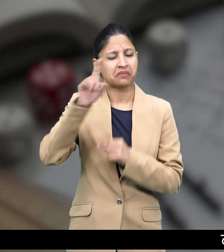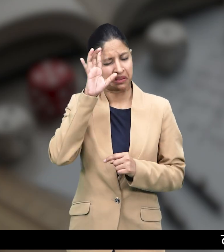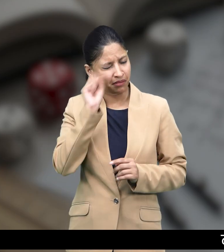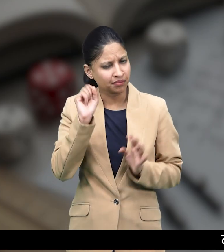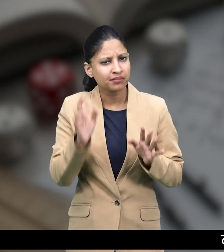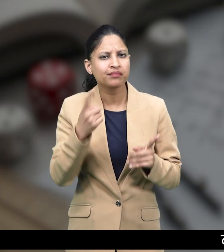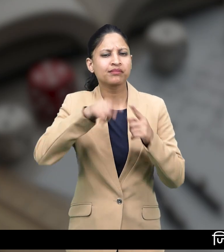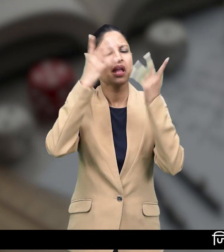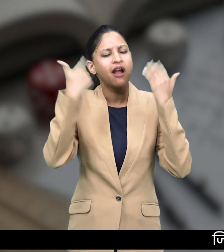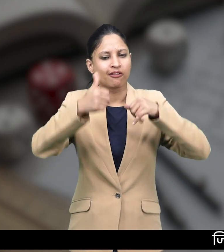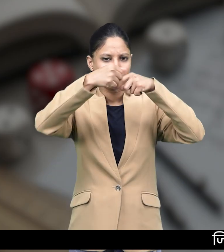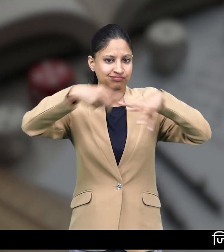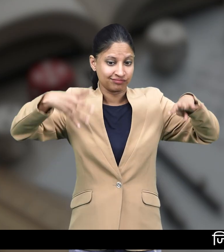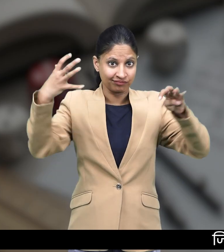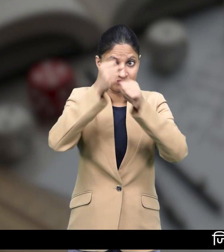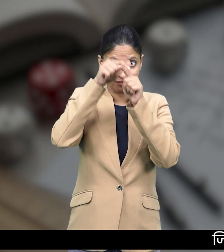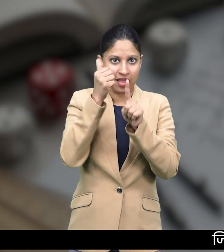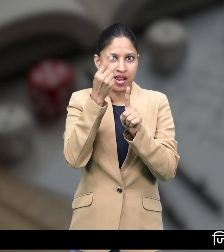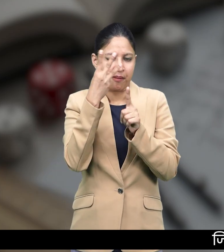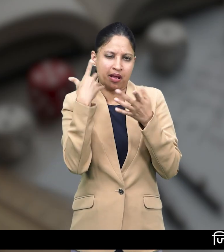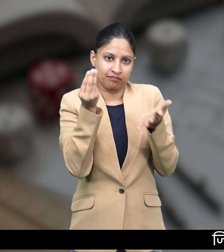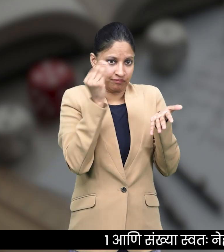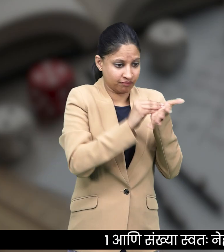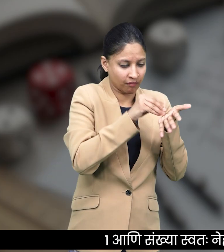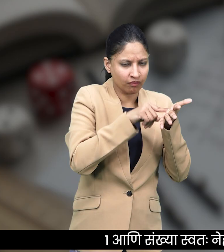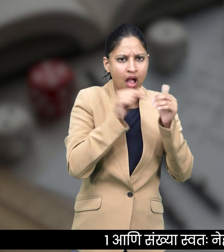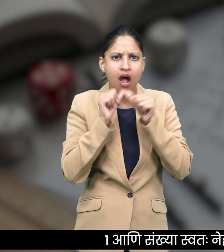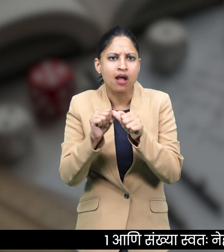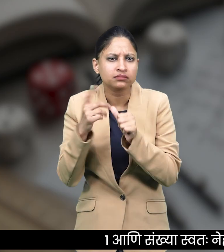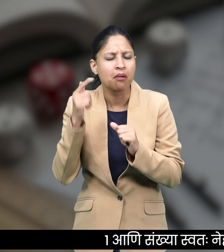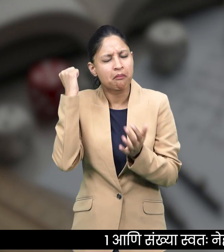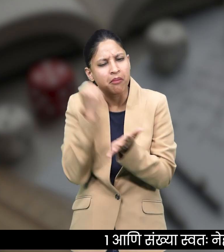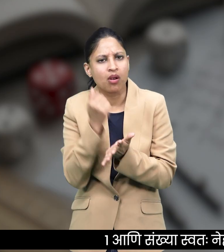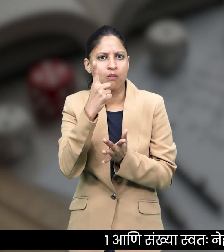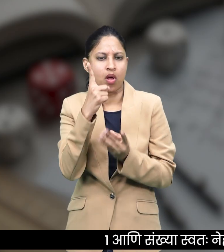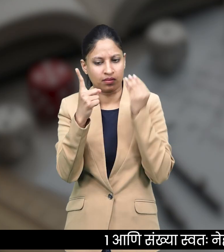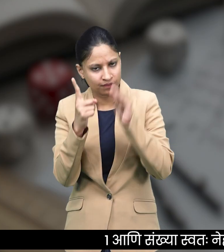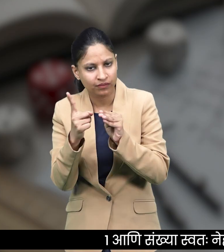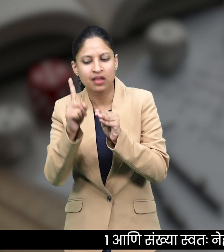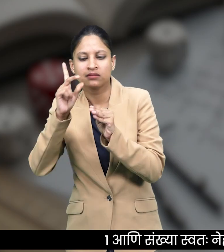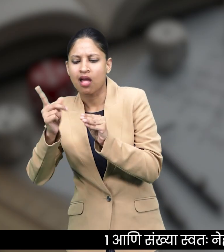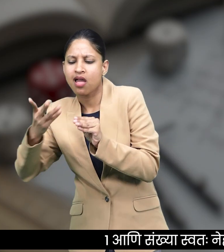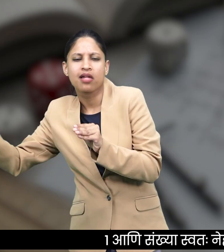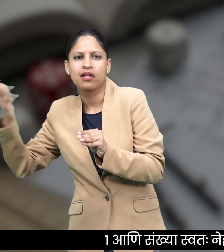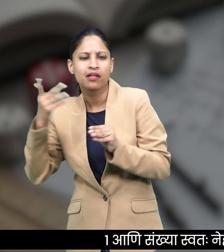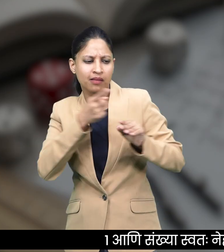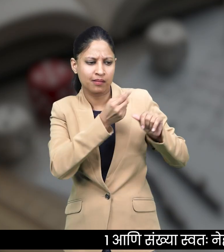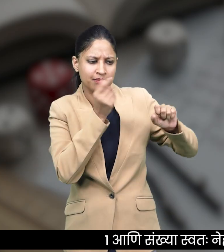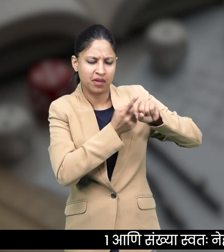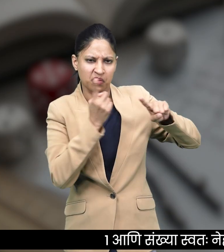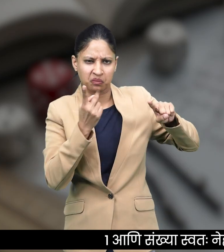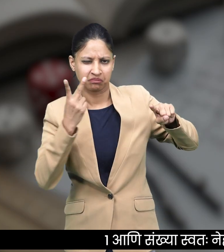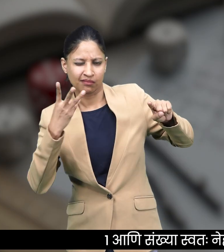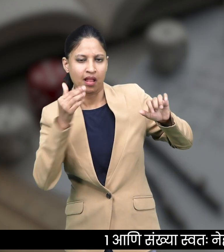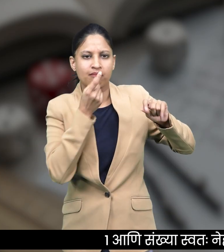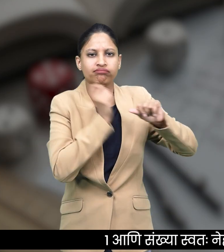त्यामुळे लक्षात ठेवा, जिथे संख्या जाईल तिथे 1 आणि संख्या स्वतः नेहमीच त्याचे घटक म्हणून